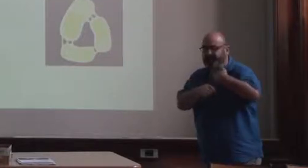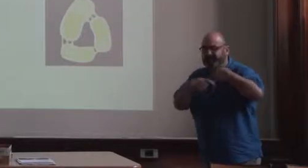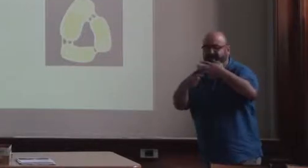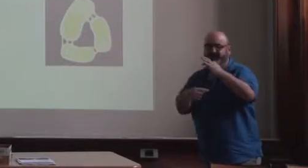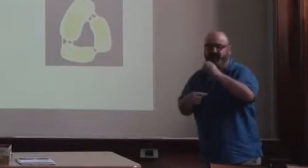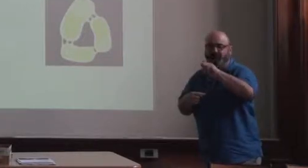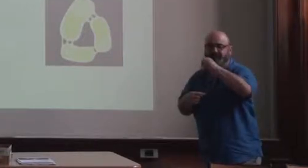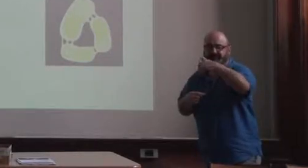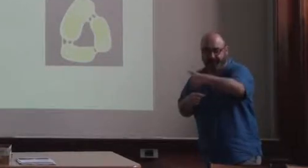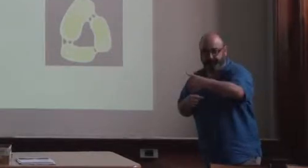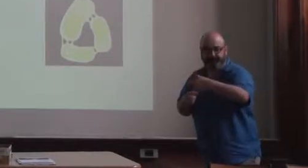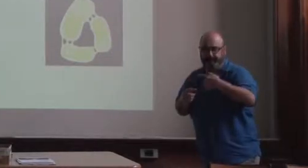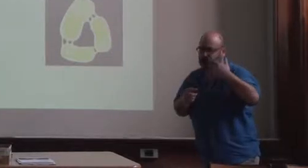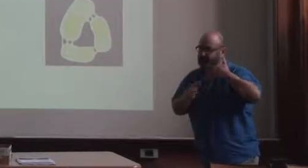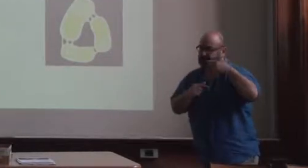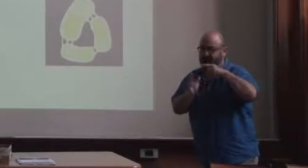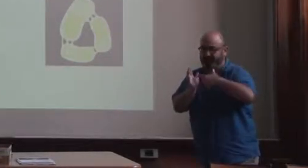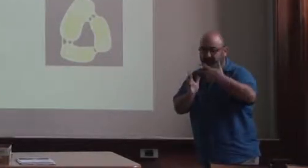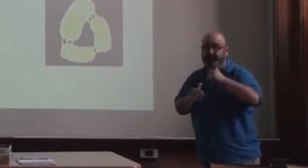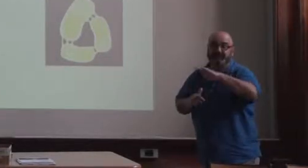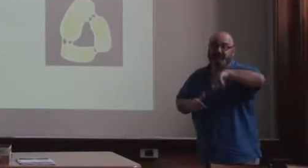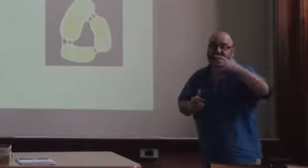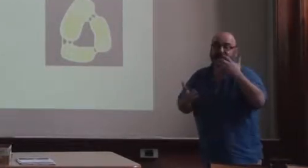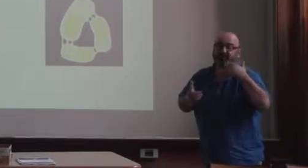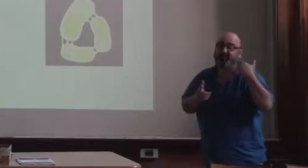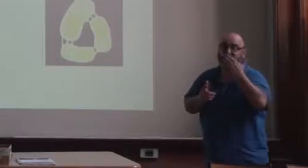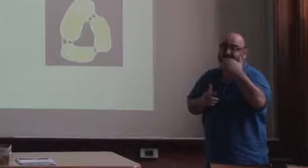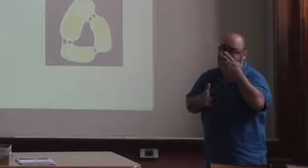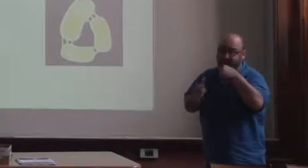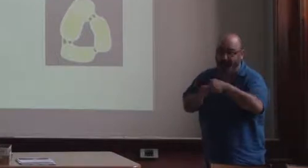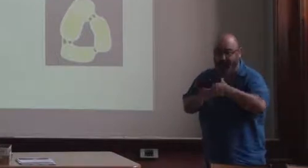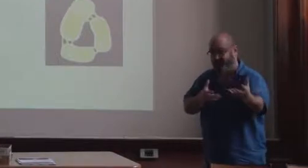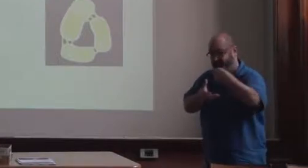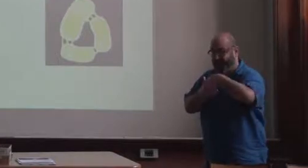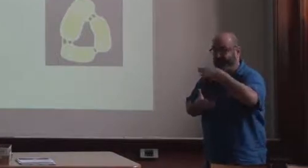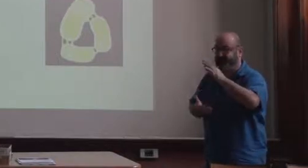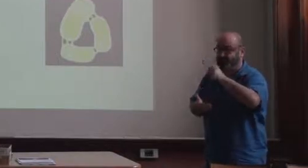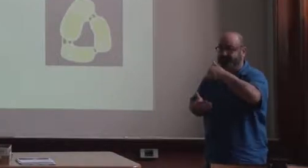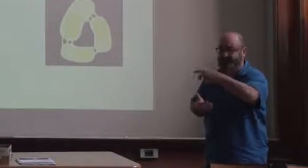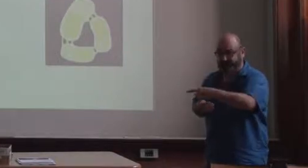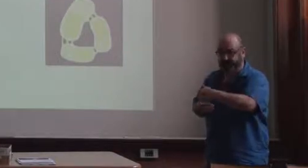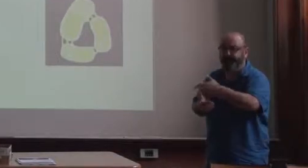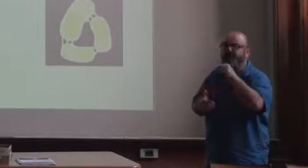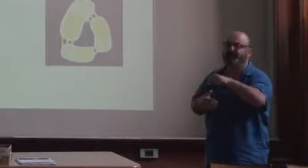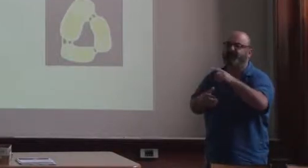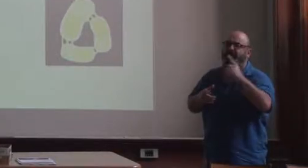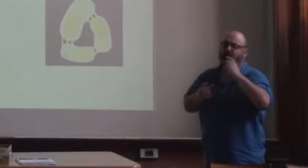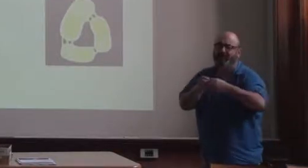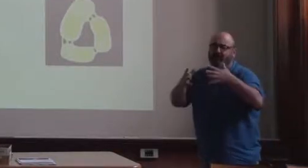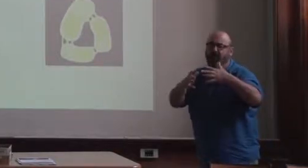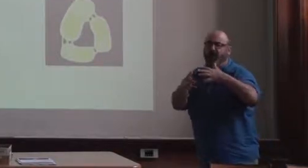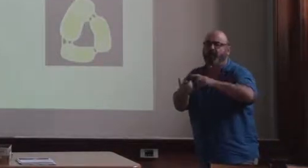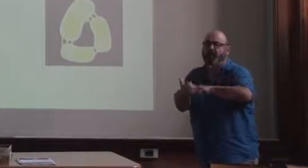2003, donc si vous venez si vous vous embêtez de début février, venez au FOSDEM, c'est une des plus grosses conférences de développeurs open source en